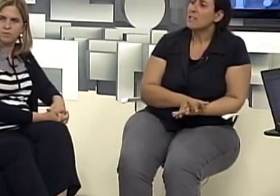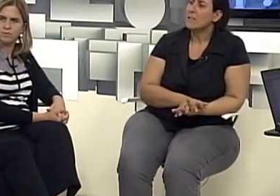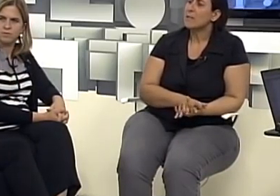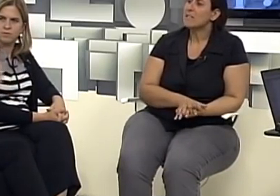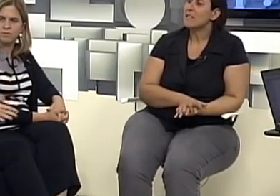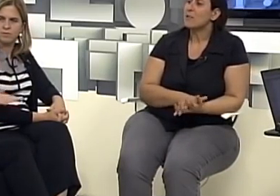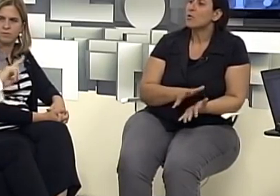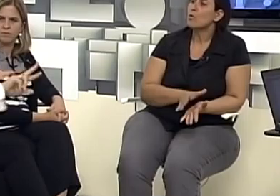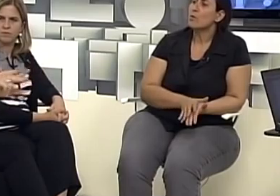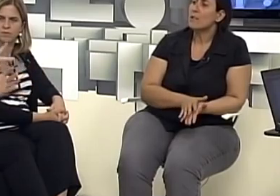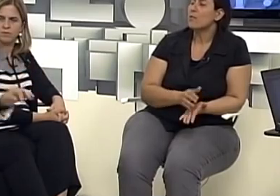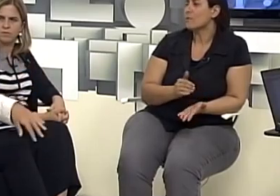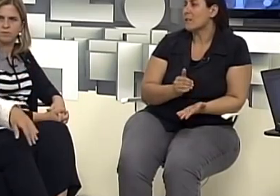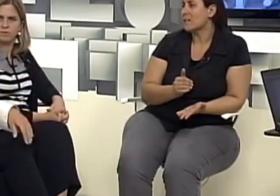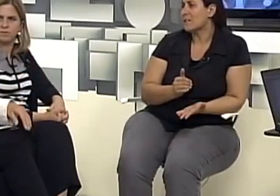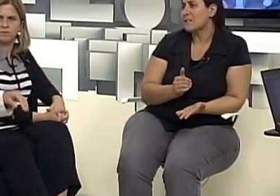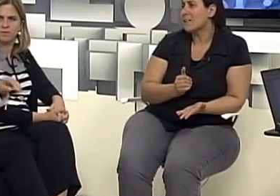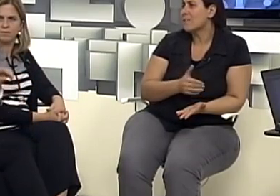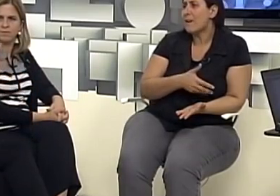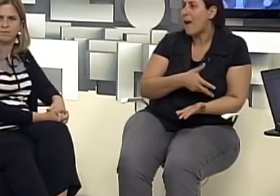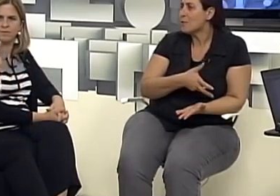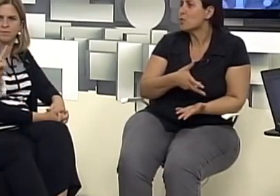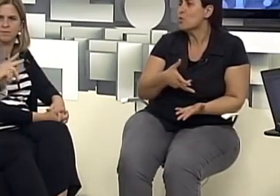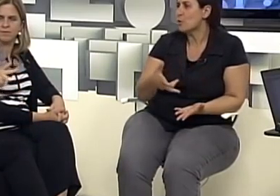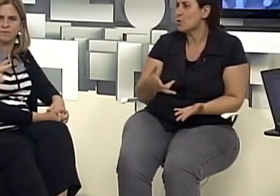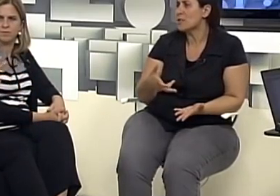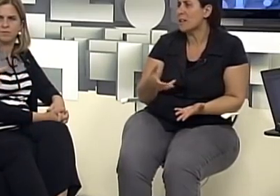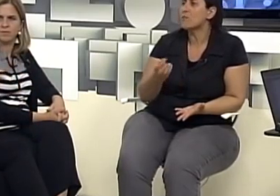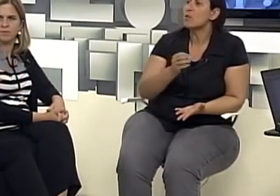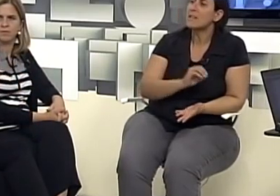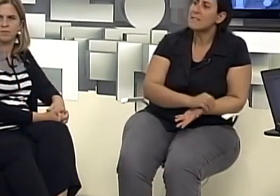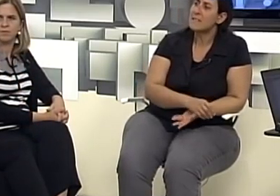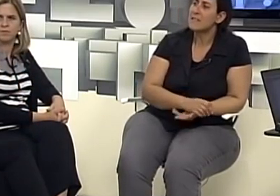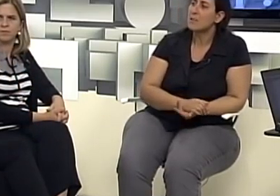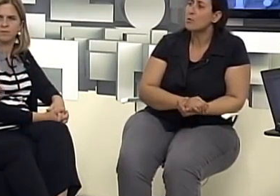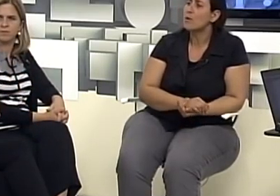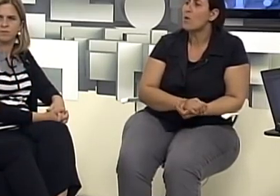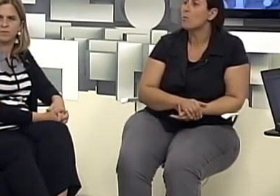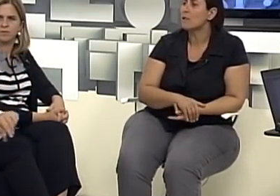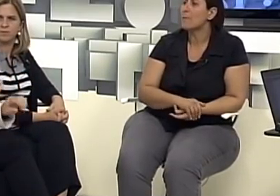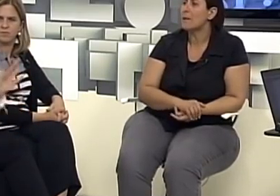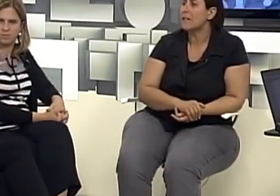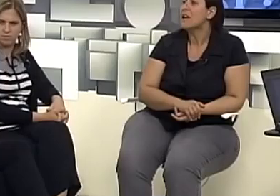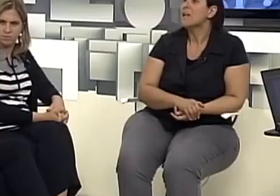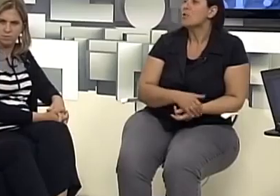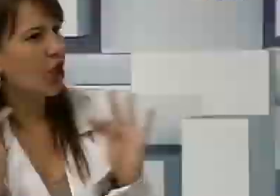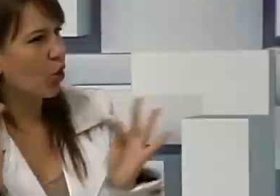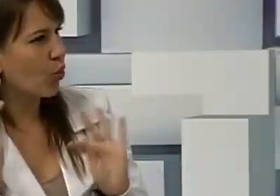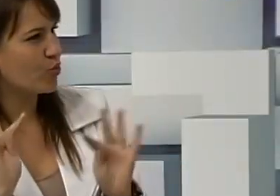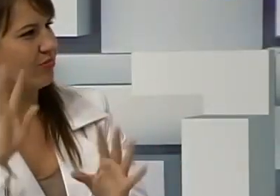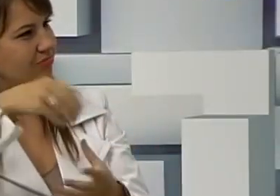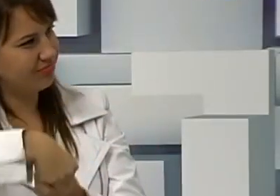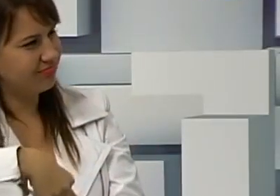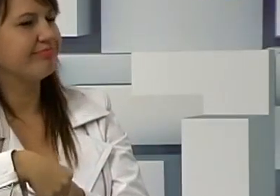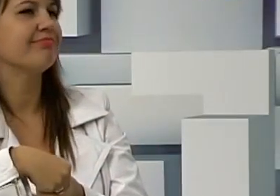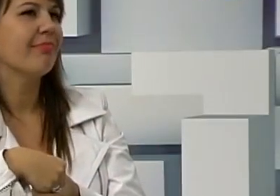disciplina de Libras, dentro do currículo, tem vários cursos, né? Não só da licenciatura, como também